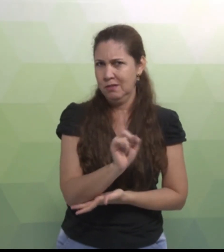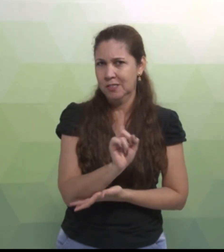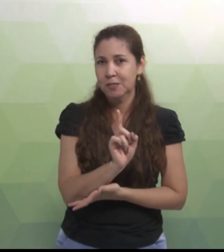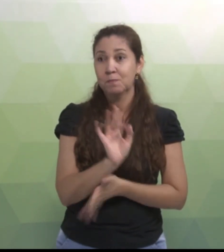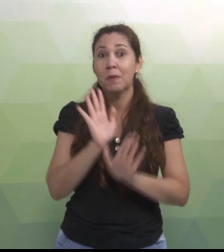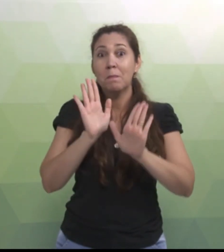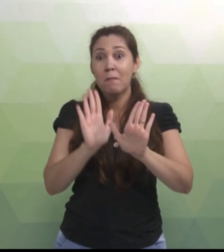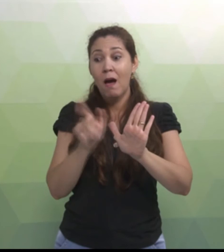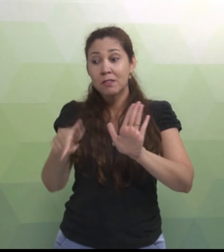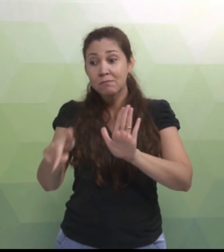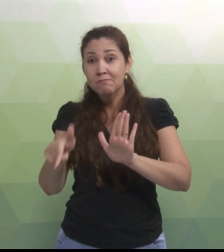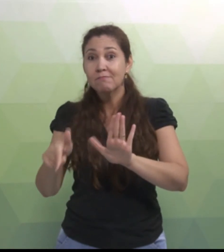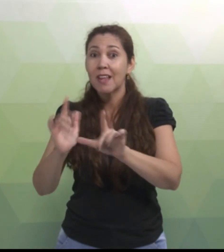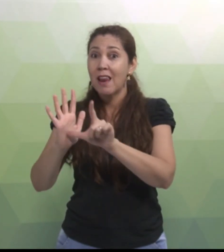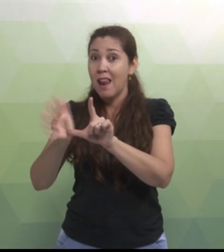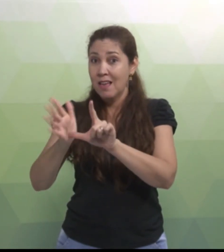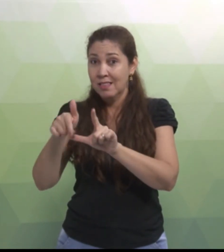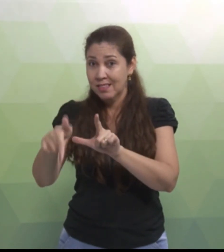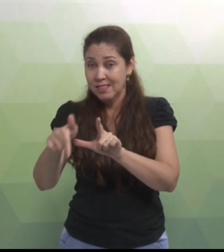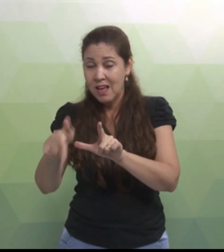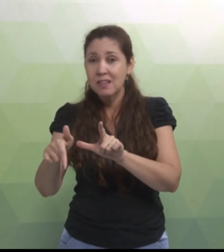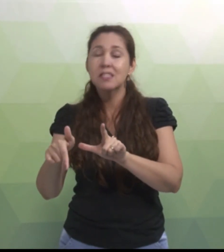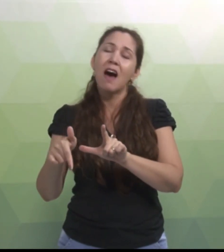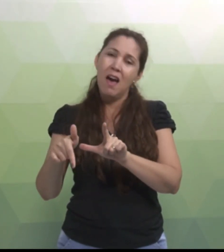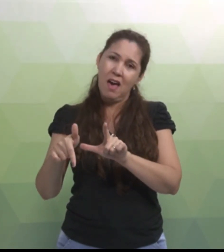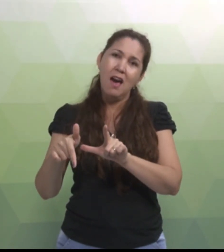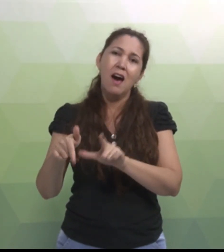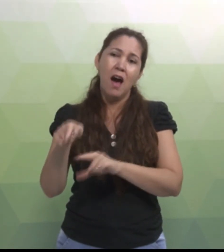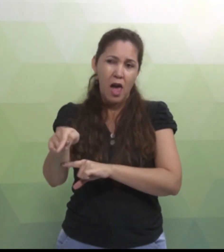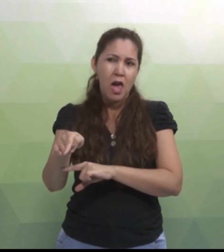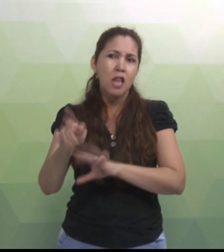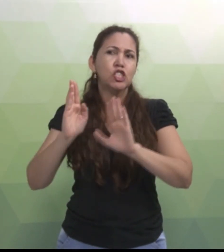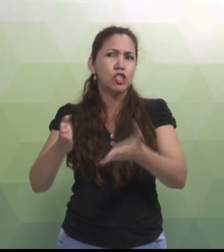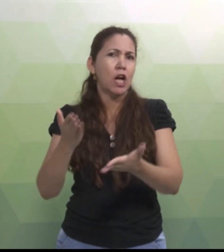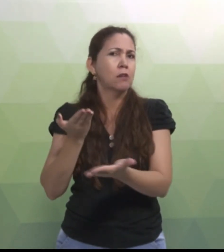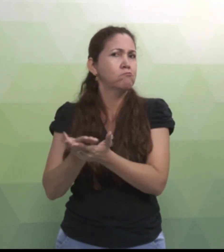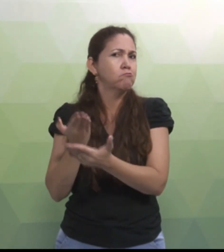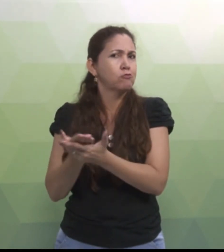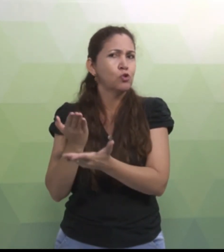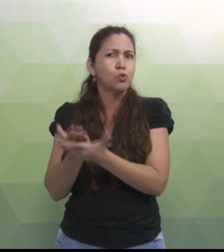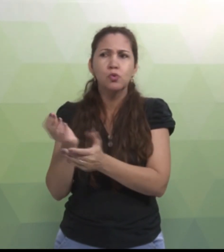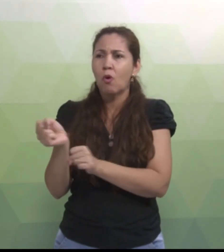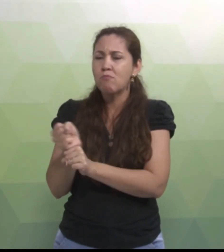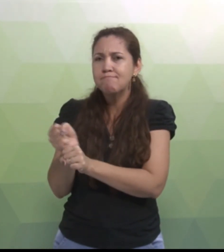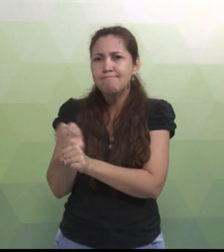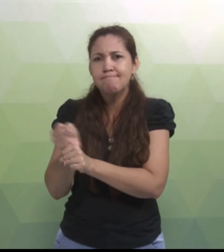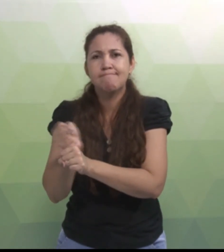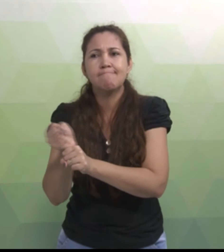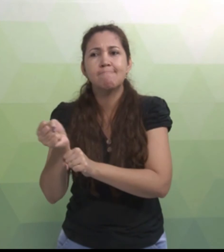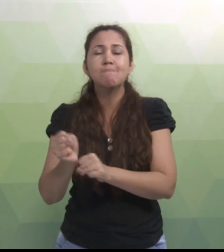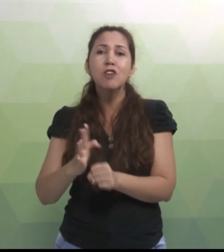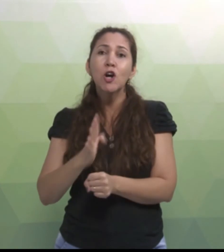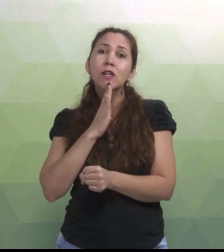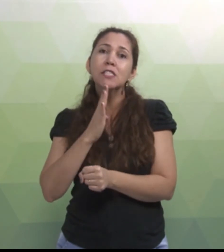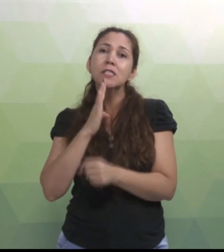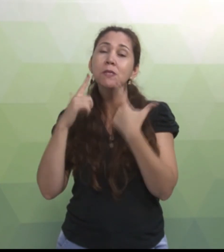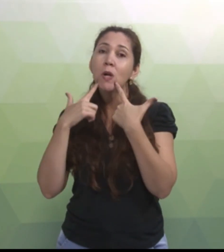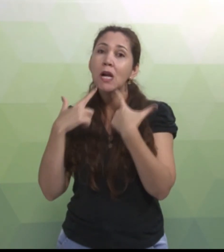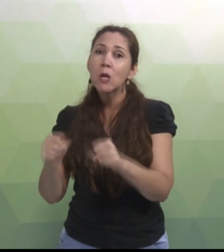Já o profissional formado em Letras Libras, ele estuda durante vários anos, estuda linguística da